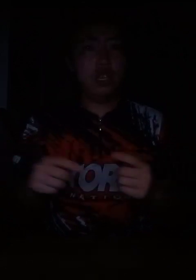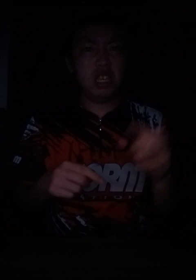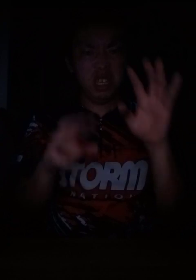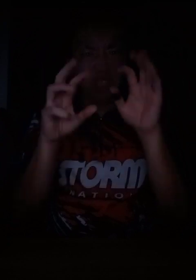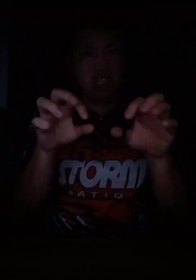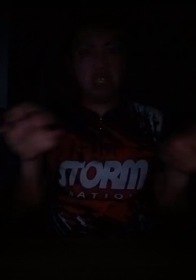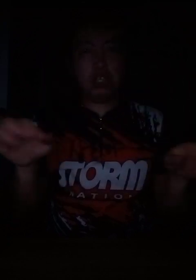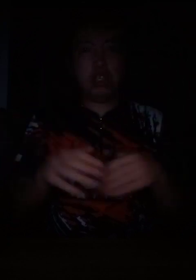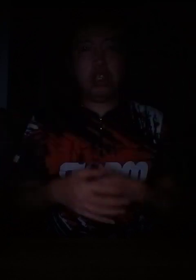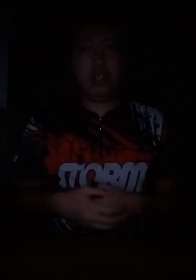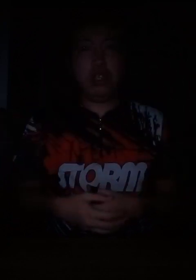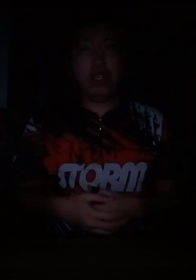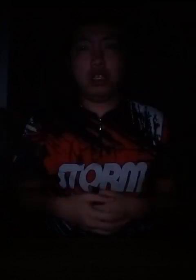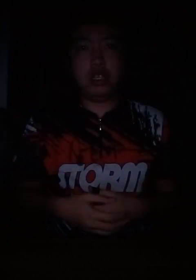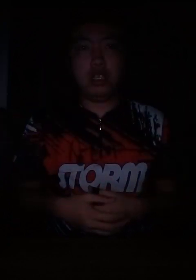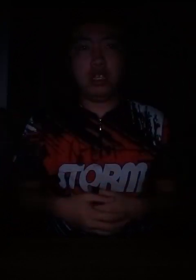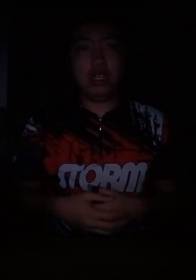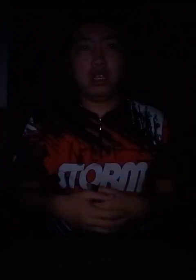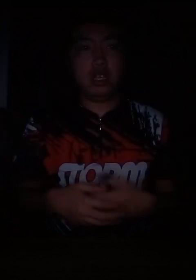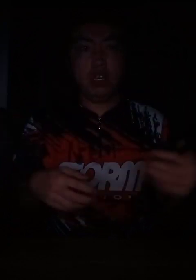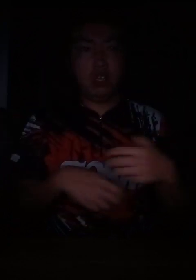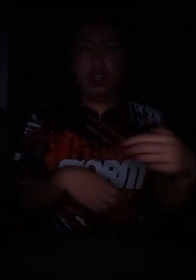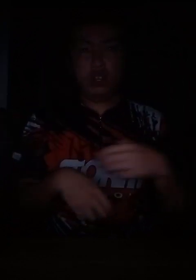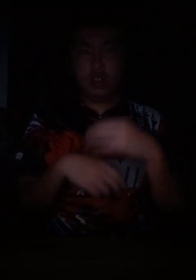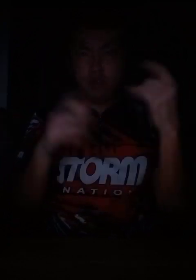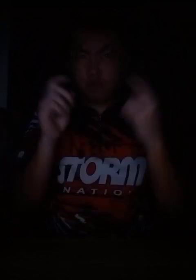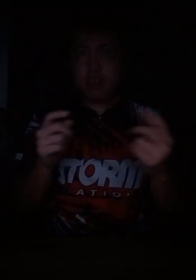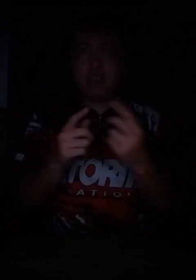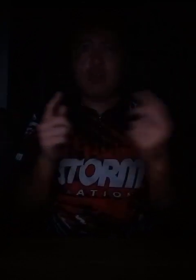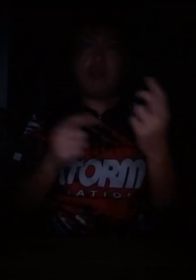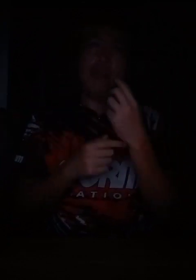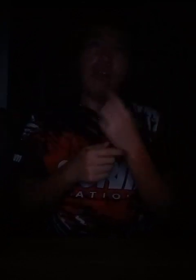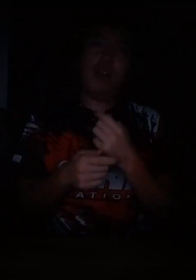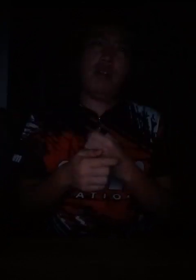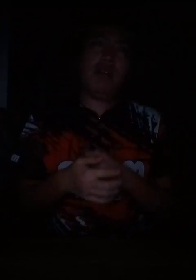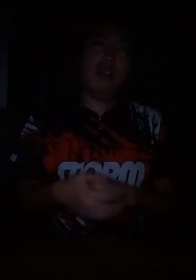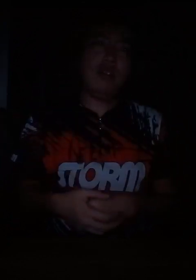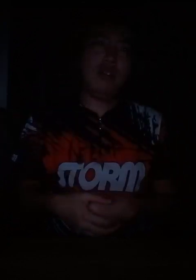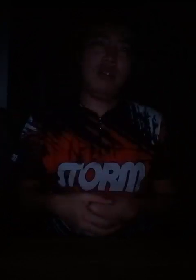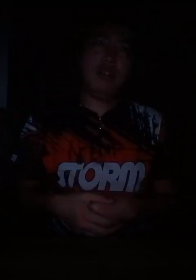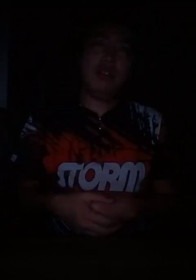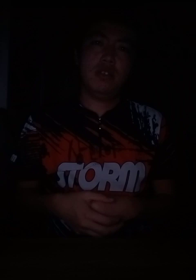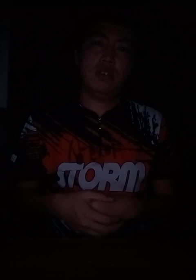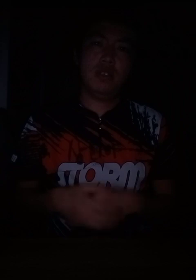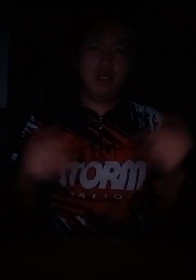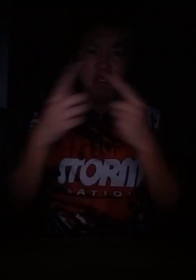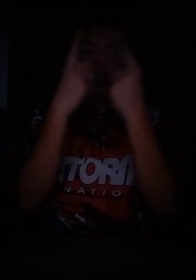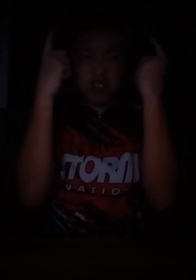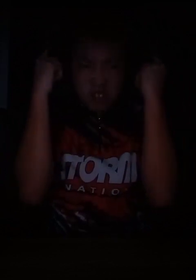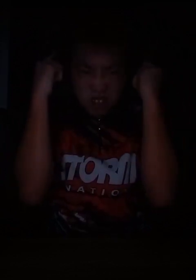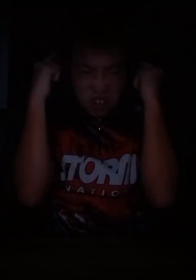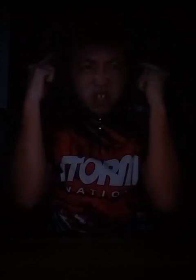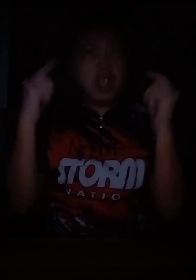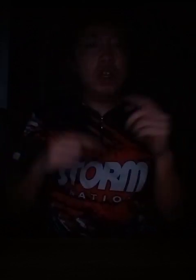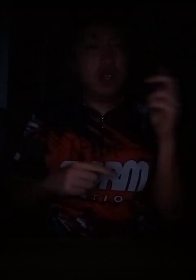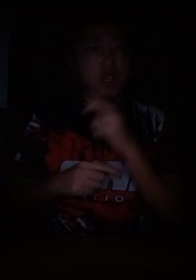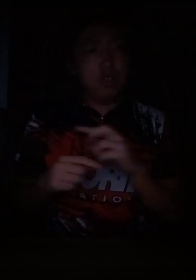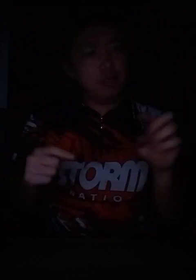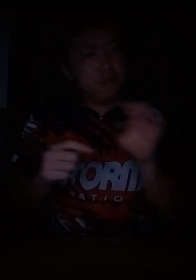깨져버렸습니다. 버스 기사는 전치 2주의 부상을 당했습니다. 마스크를 써달라는 요구에 올라가서